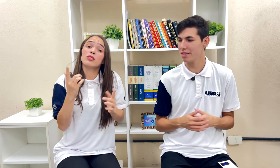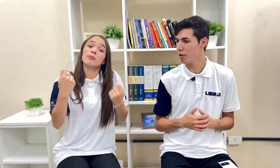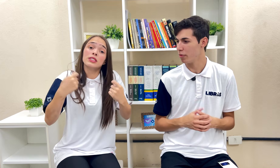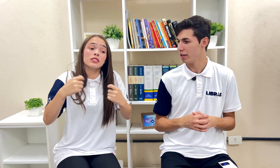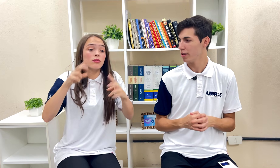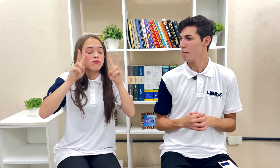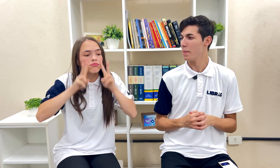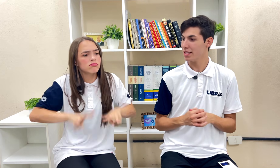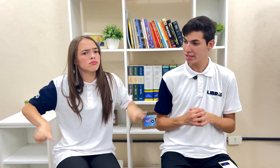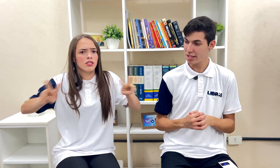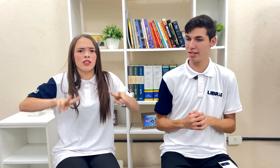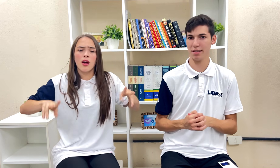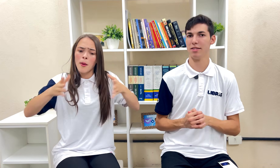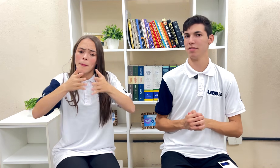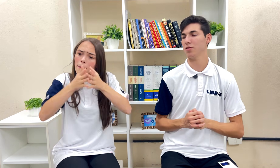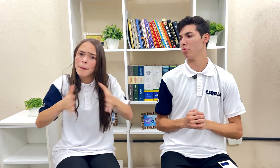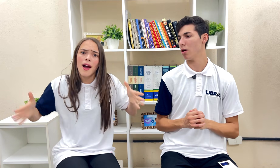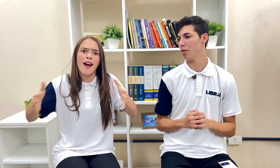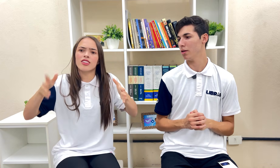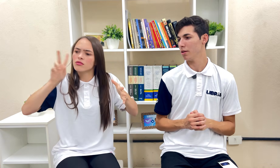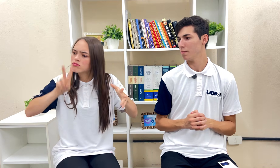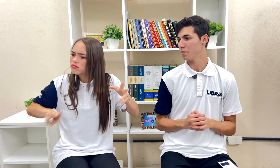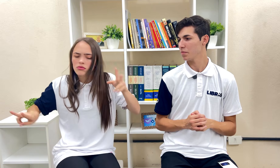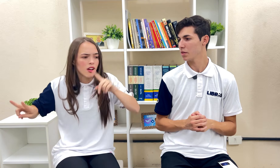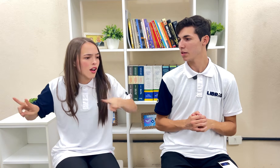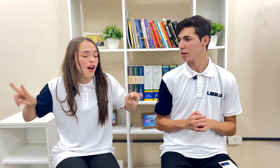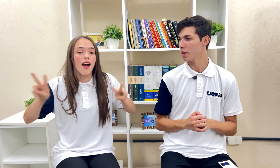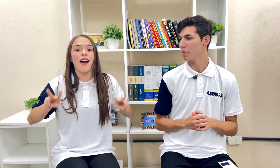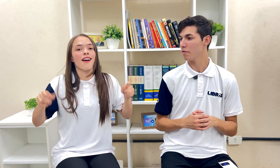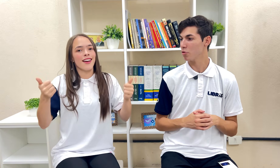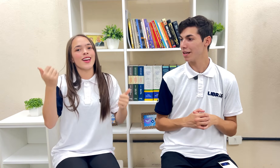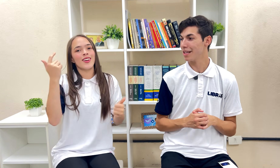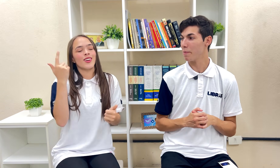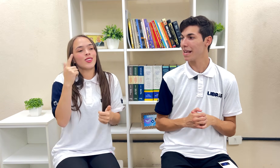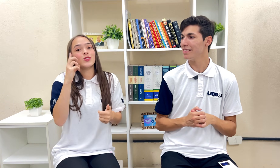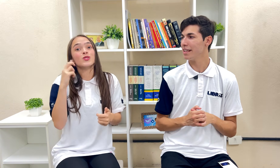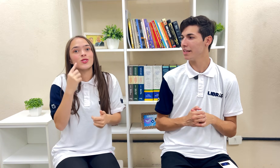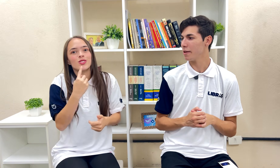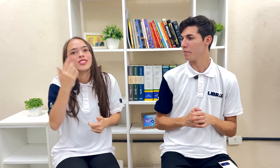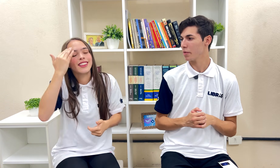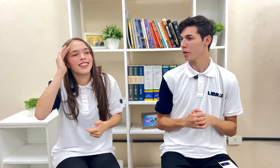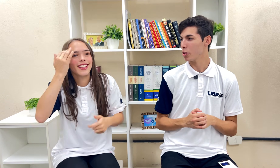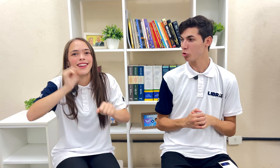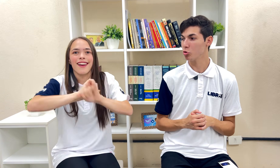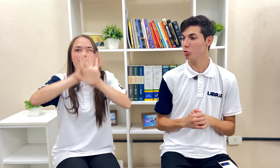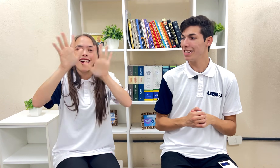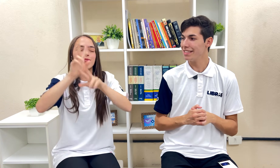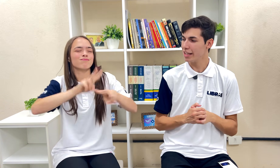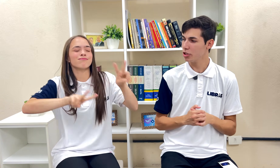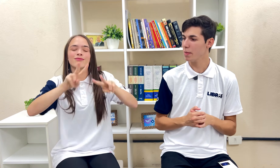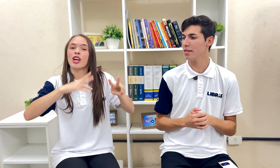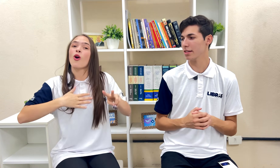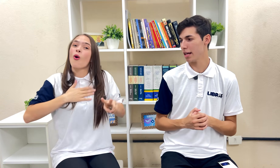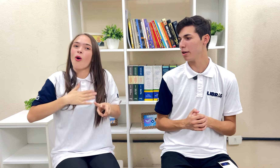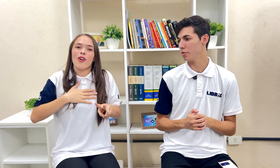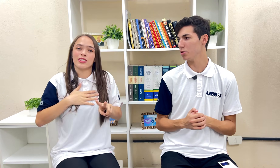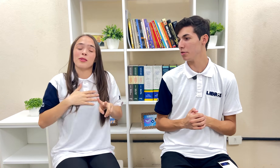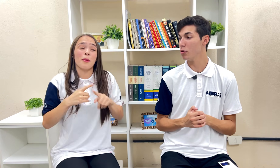expressão, precisa ter esse visual. Para visualizar, para entender. E o surdo, ele entende mais claro isso, e